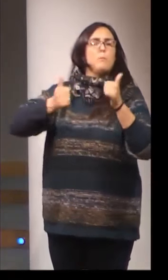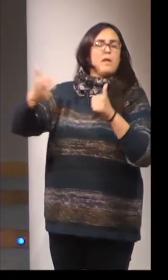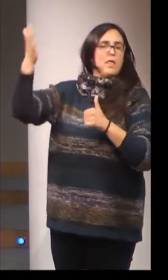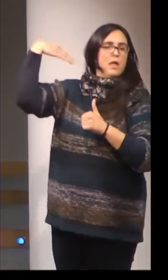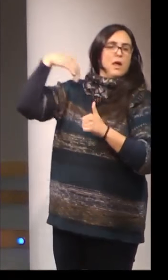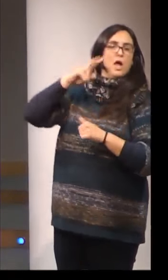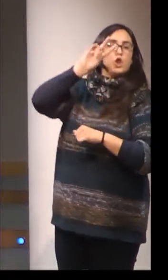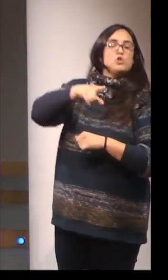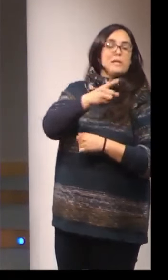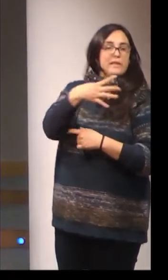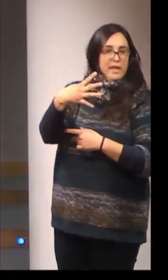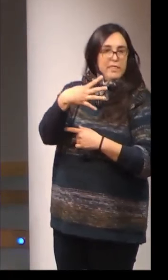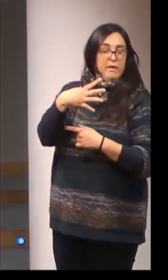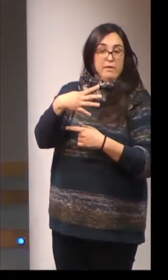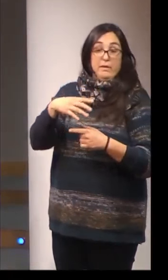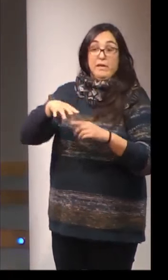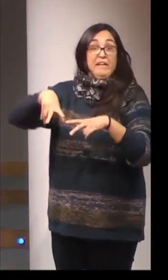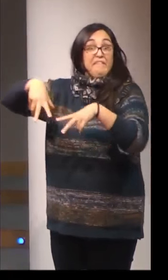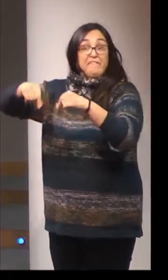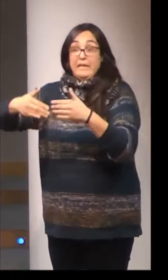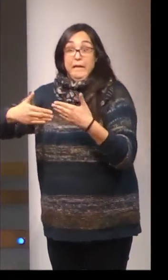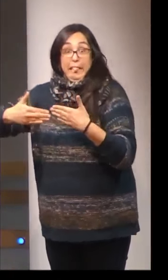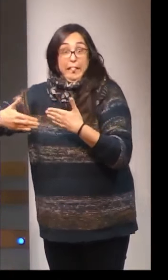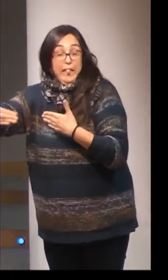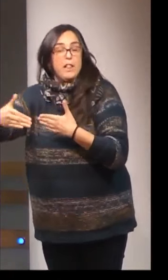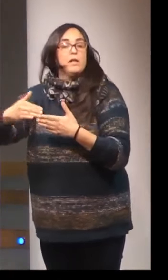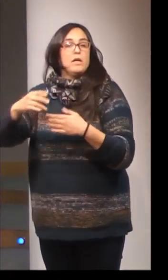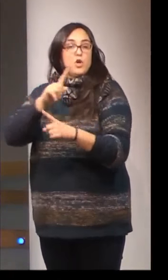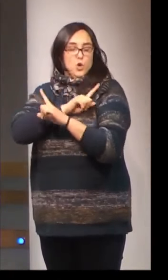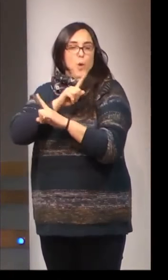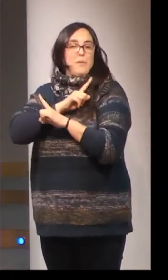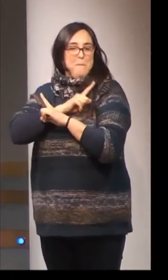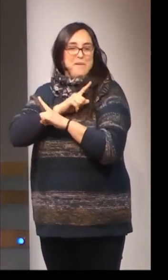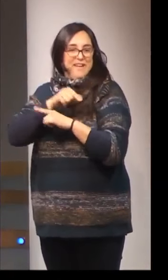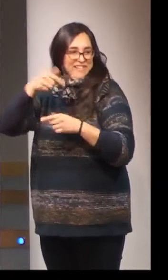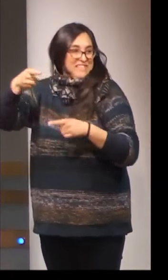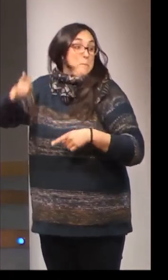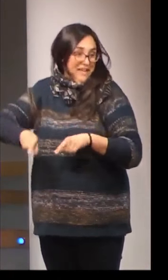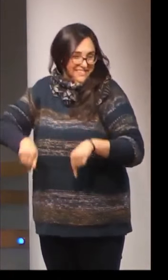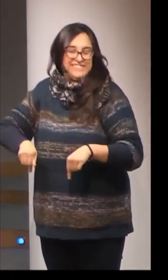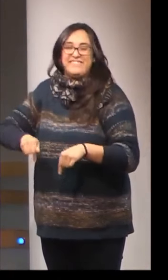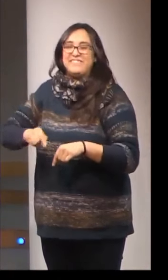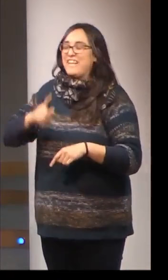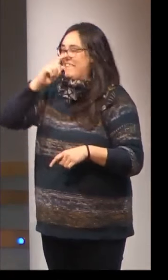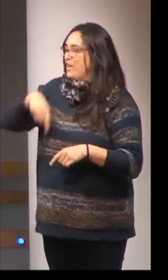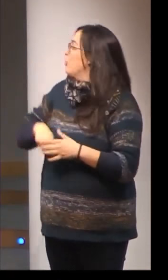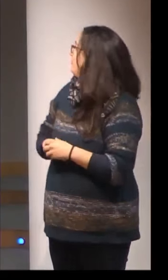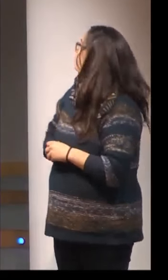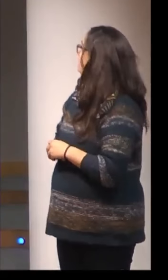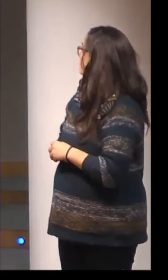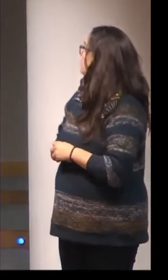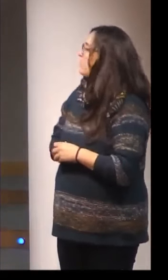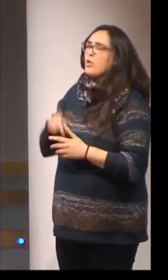Y el proyecto comienza en 2013 y se prevé su finalización para este año, en este mes